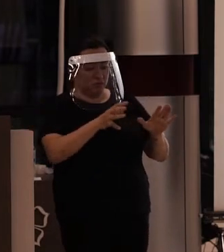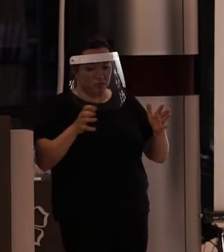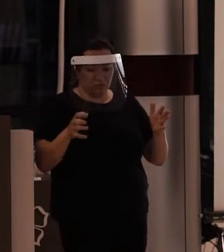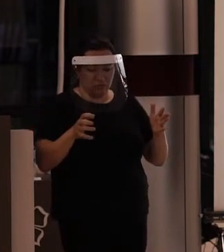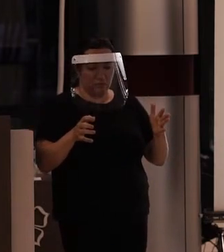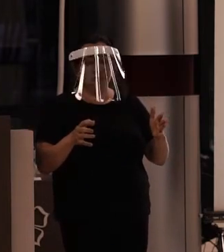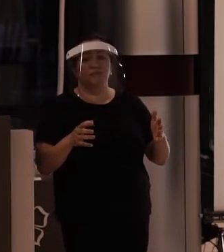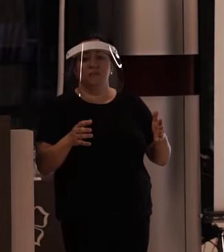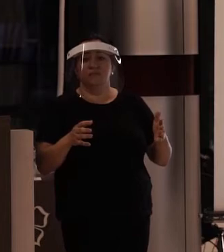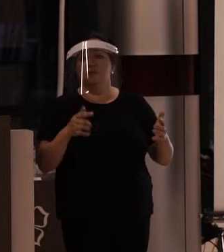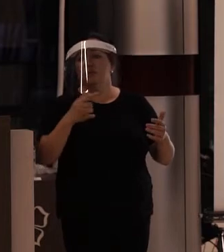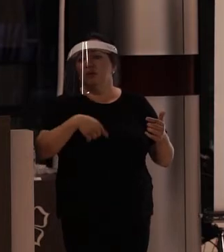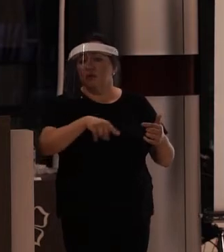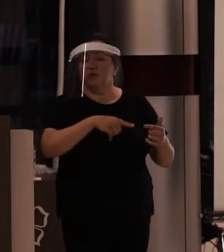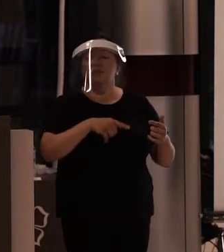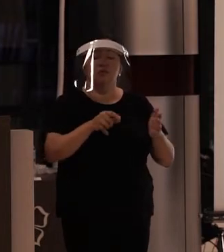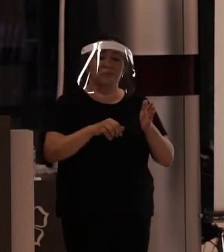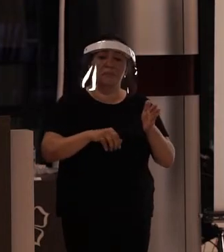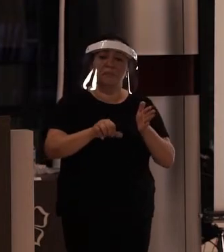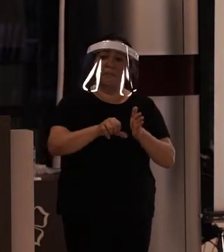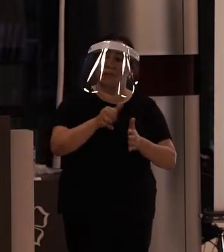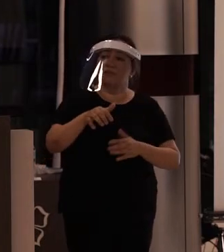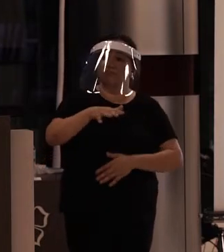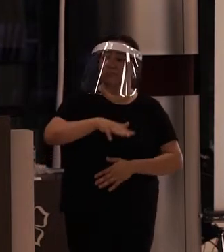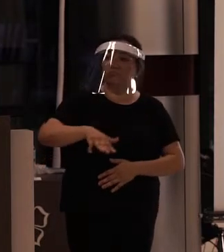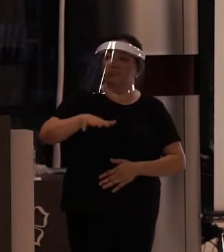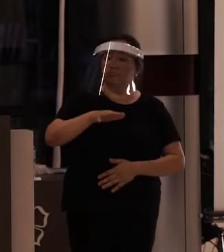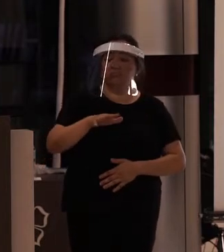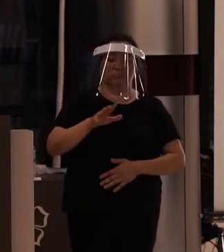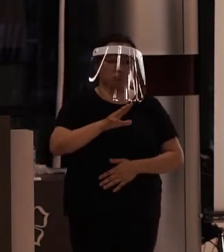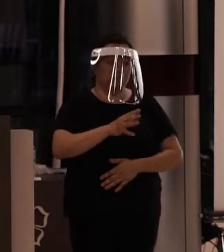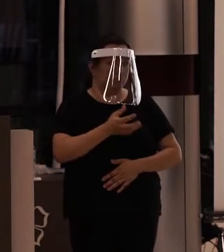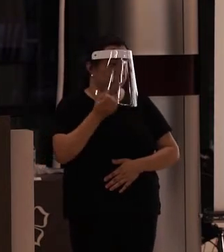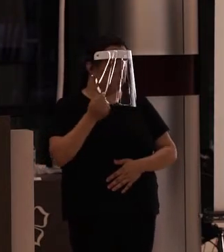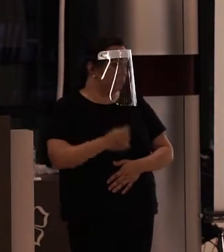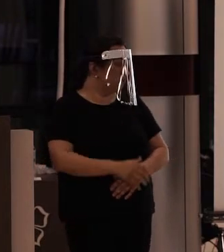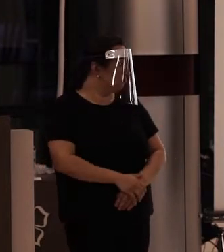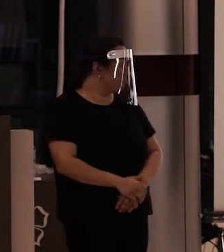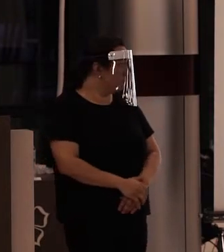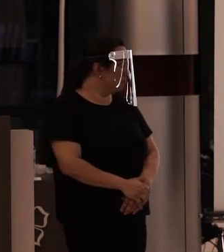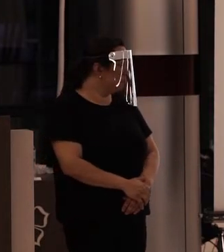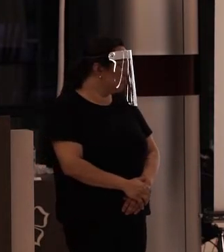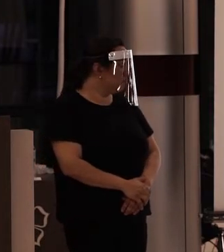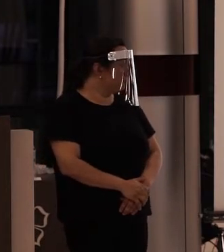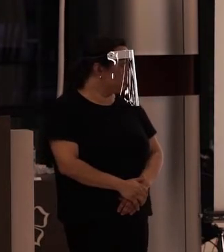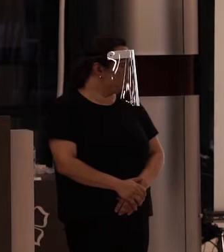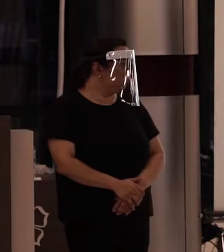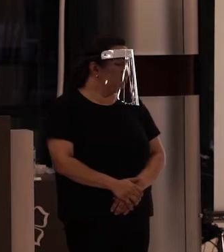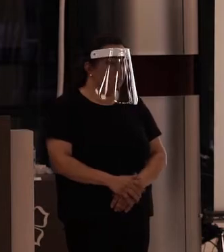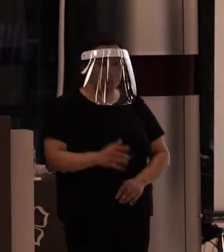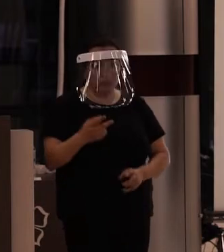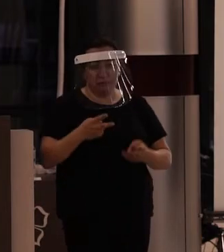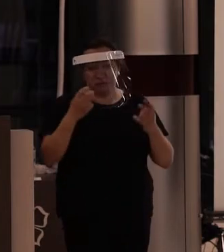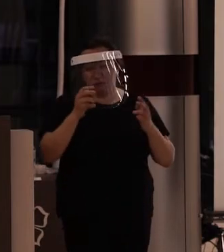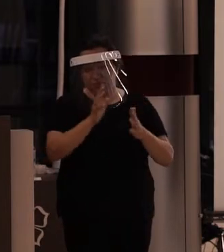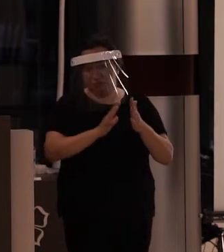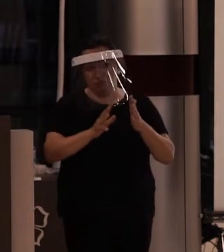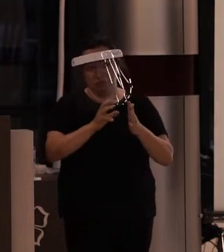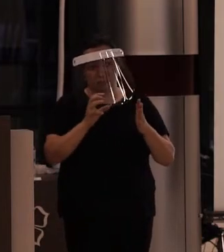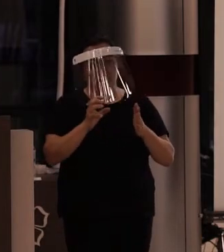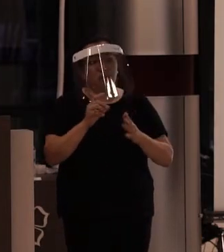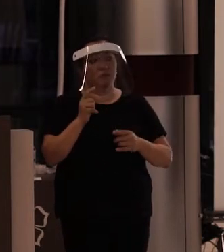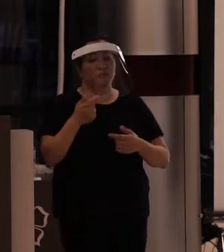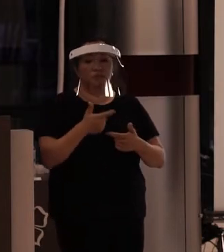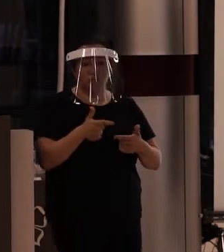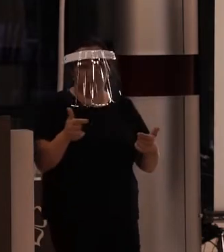Quando a gente soma tudo, nós temos esse comprimento de onda que é igual a 1. Né? Então, dentro da lei de Kirchhoff, que apesar de não